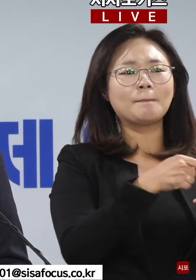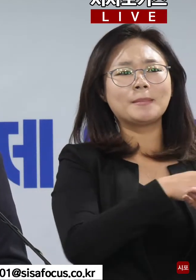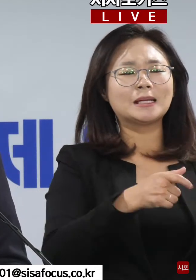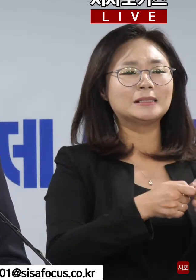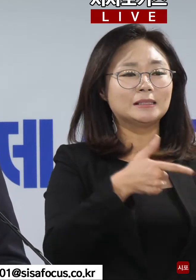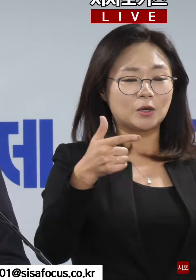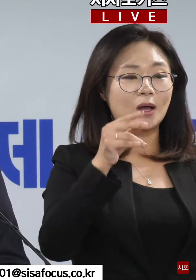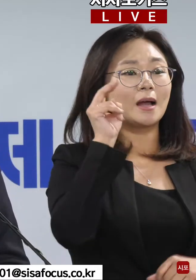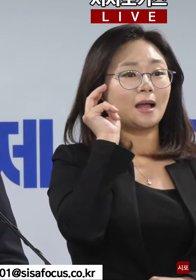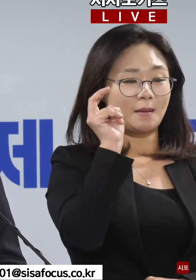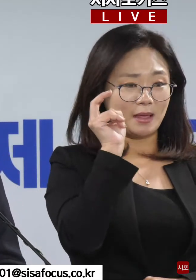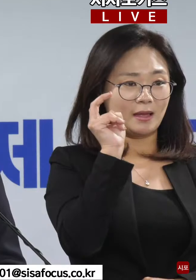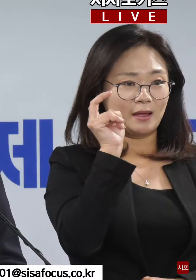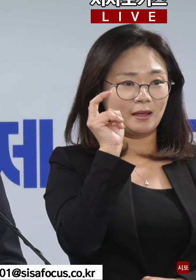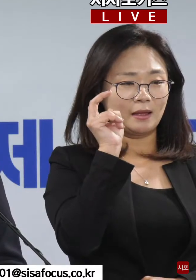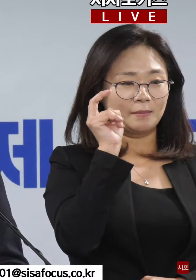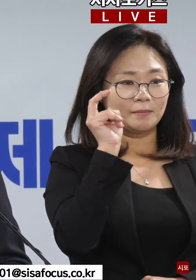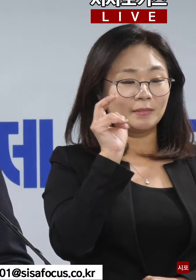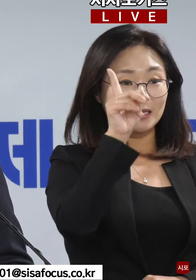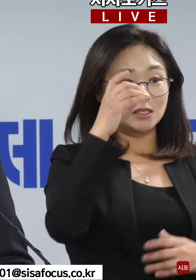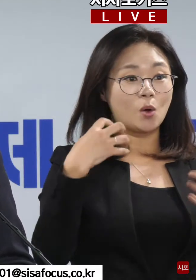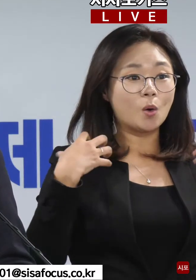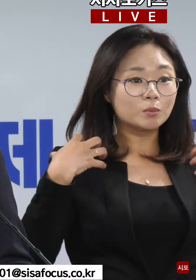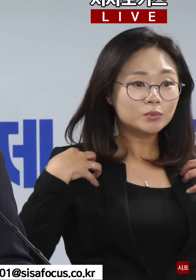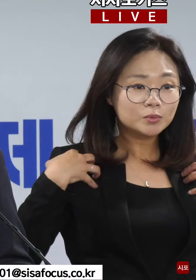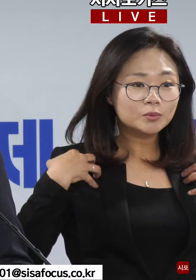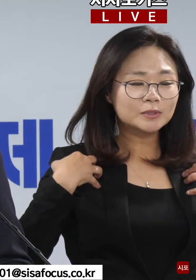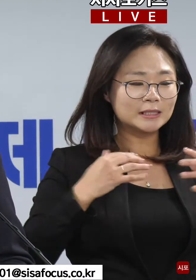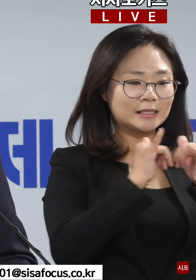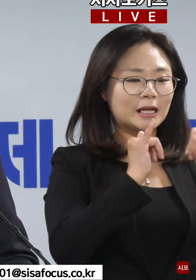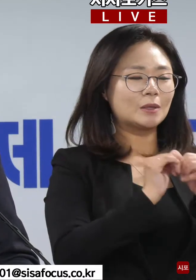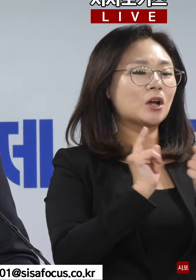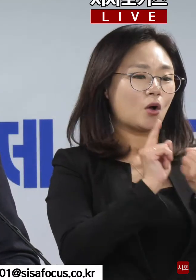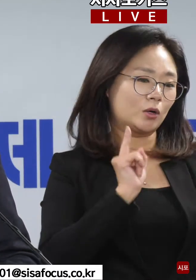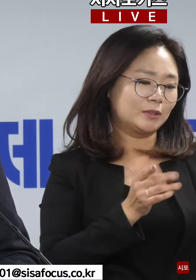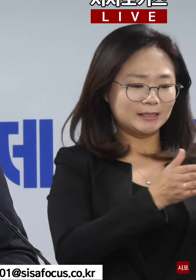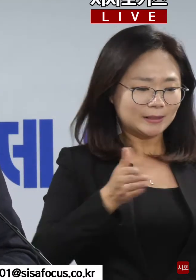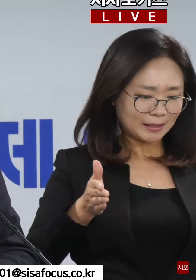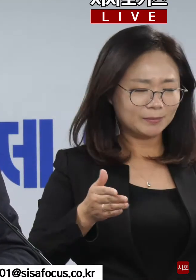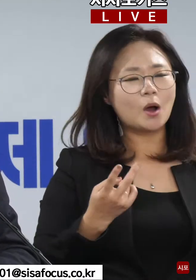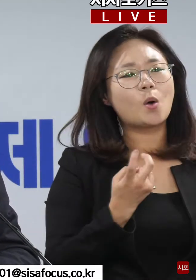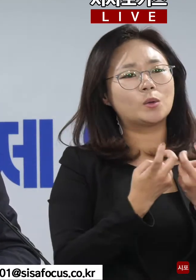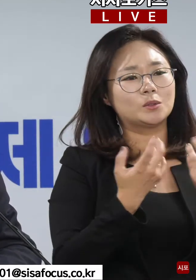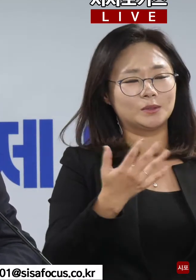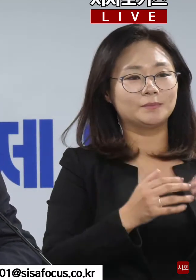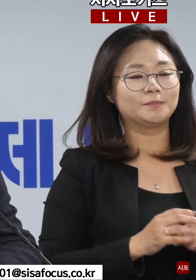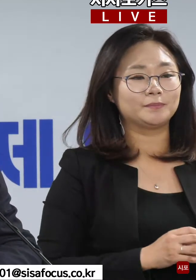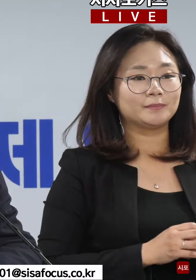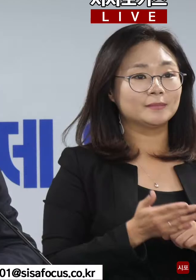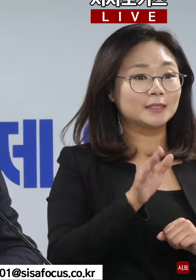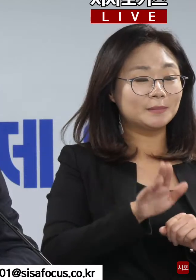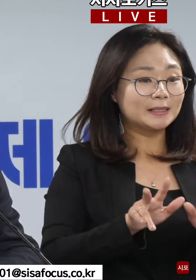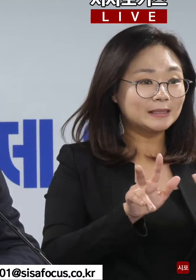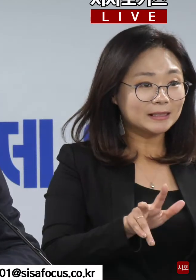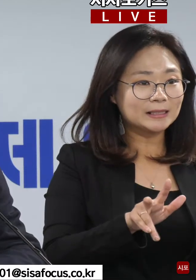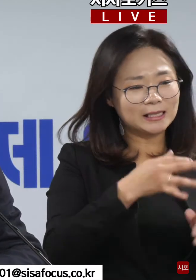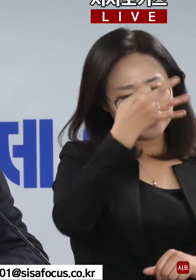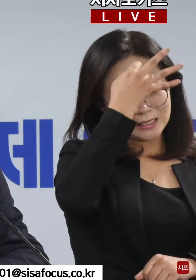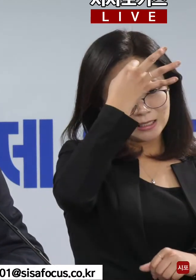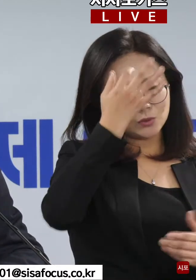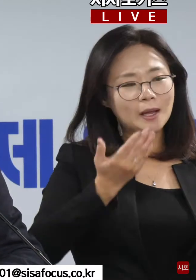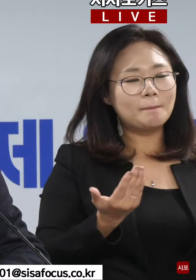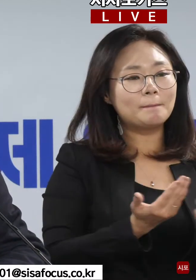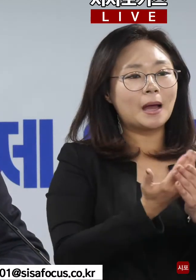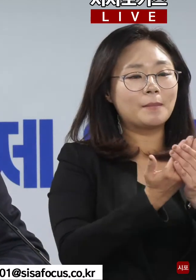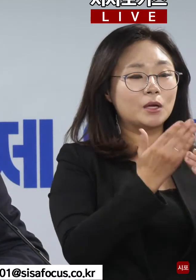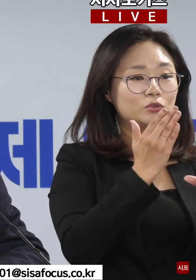또 늘어날 수 있기 때문에 지금 정부의 연장 조치는 불가피하다고 봅니다. 그러나 그 사이에도 기술은 발전하고